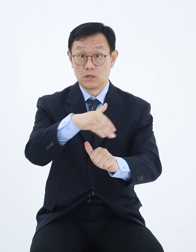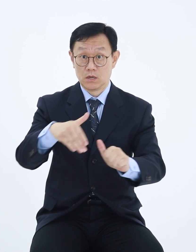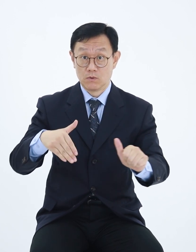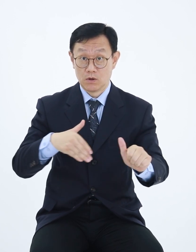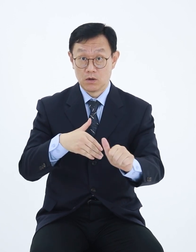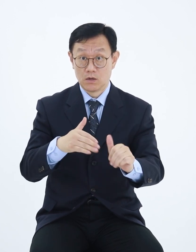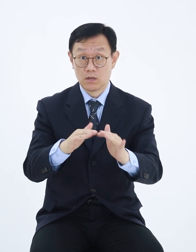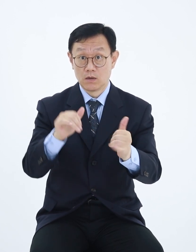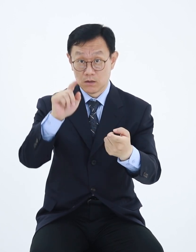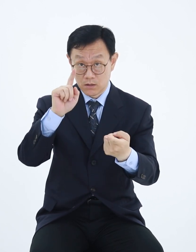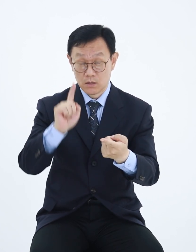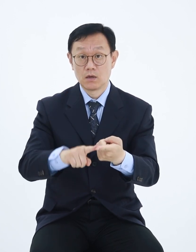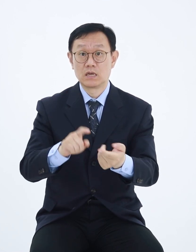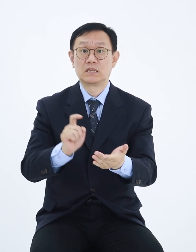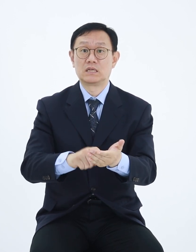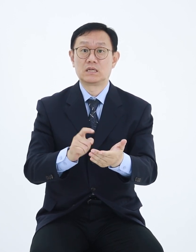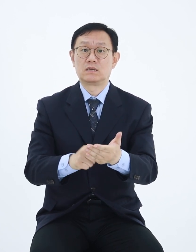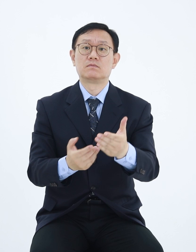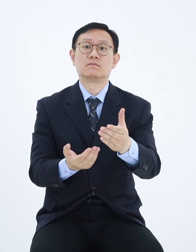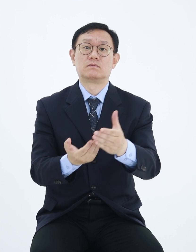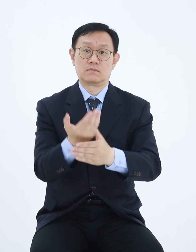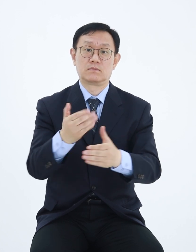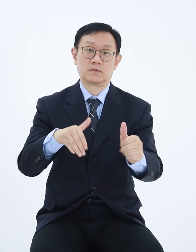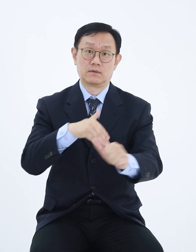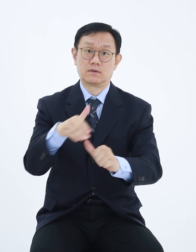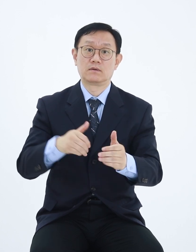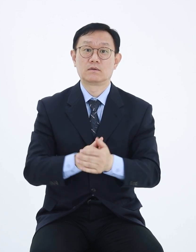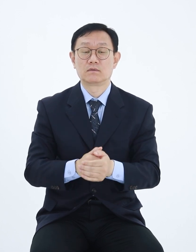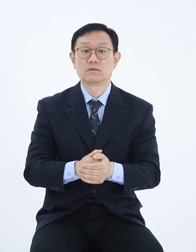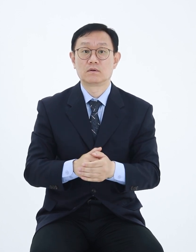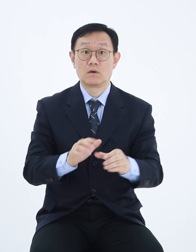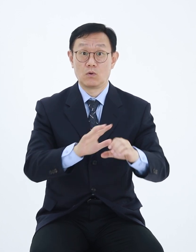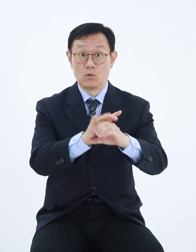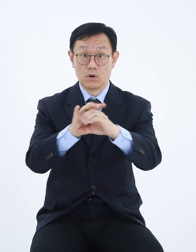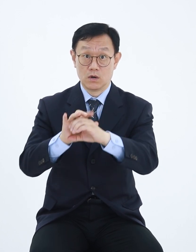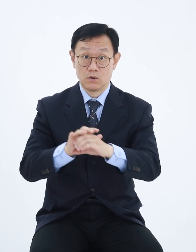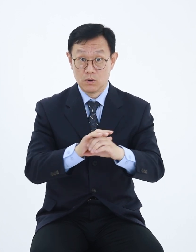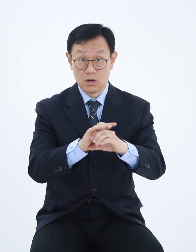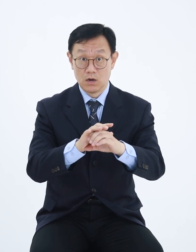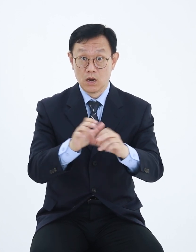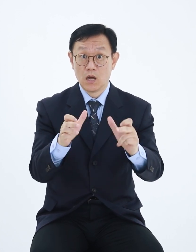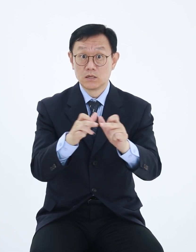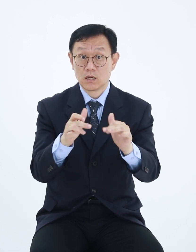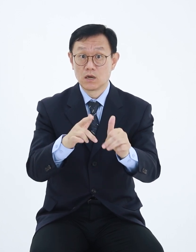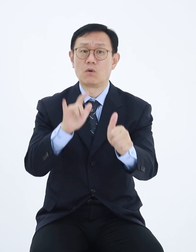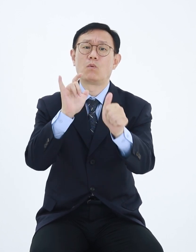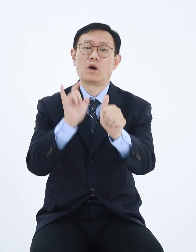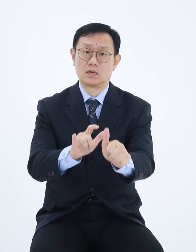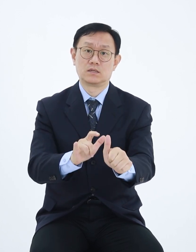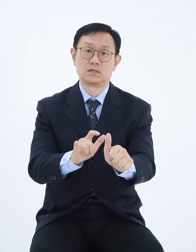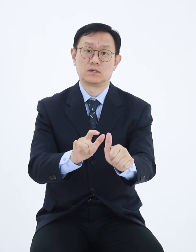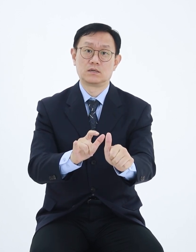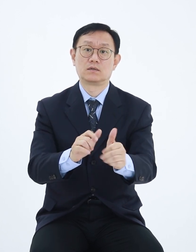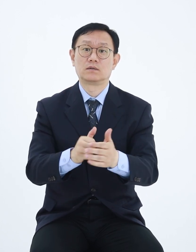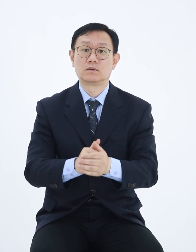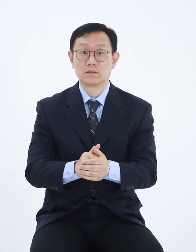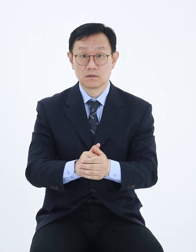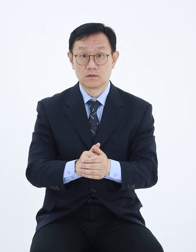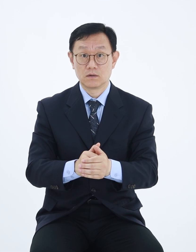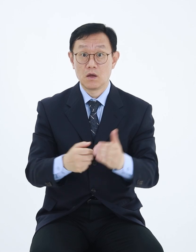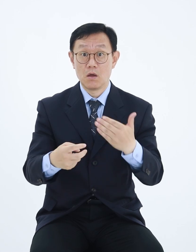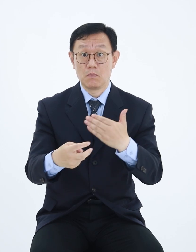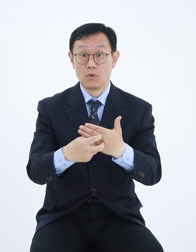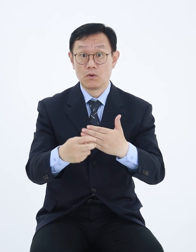상황과 인도적 차원의 긴급 사태 코로나19와 장애인 확진자들 병동에